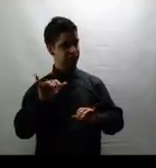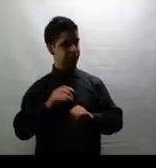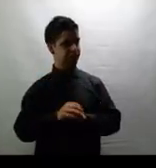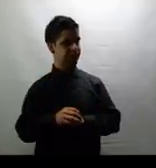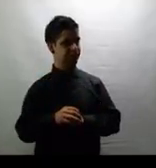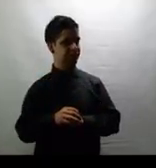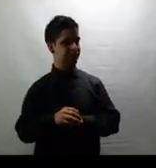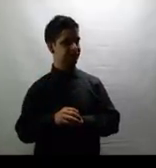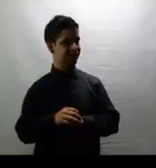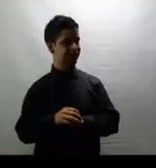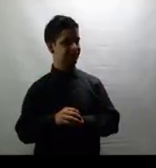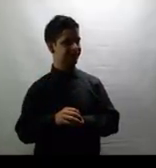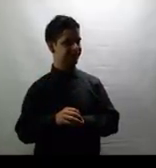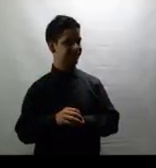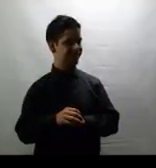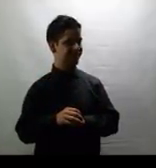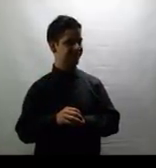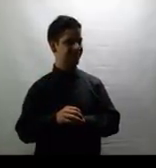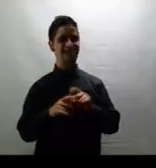y